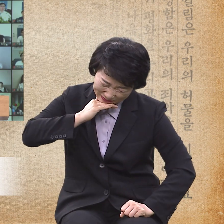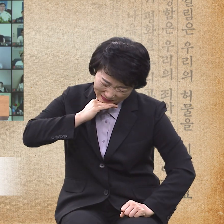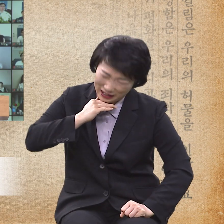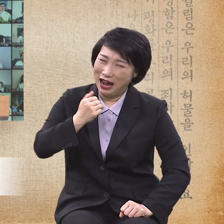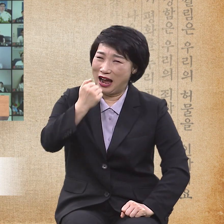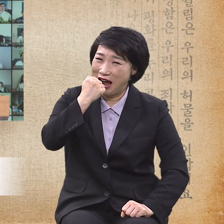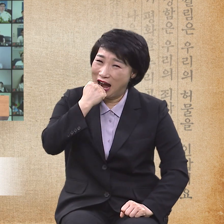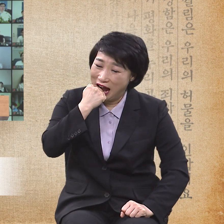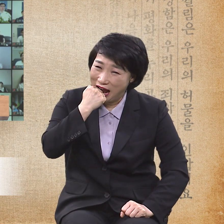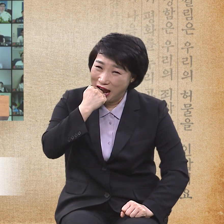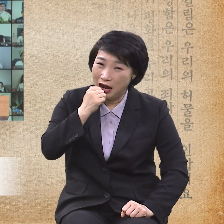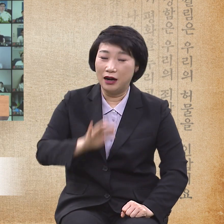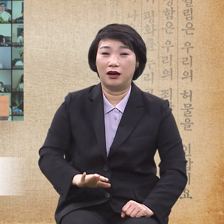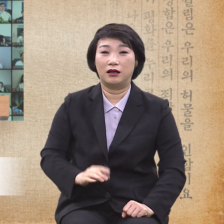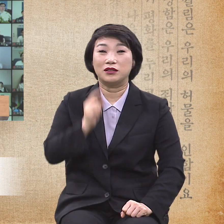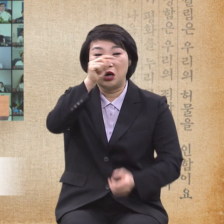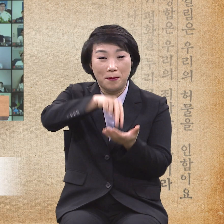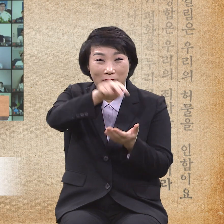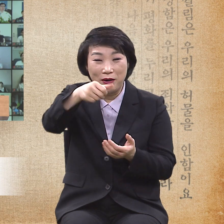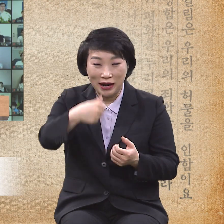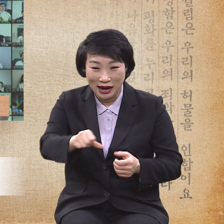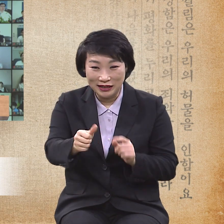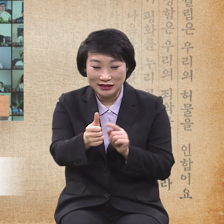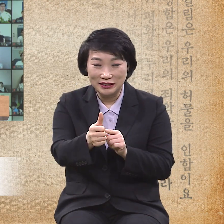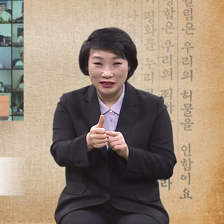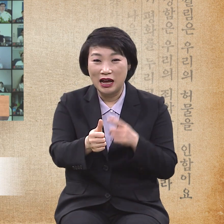간절히 탕자의 아버지가